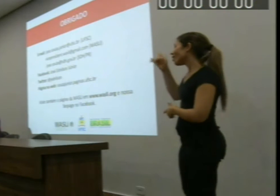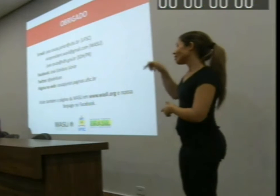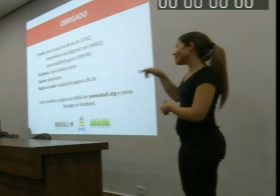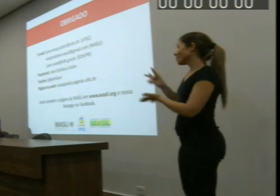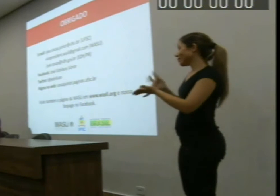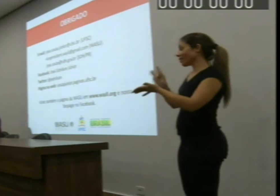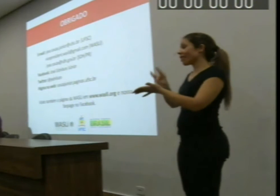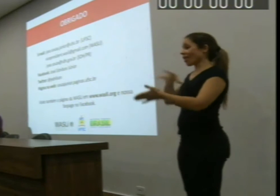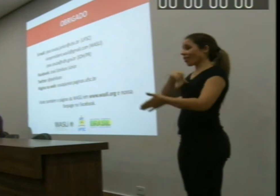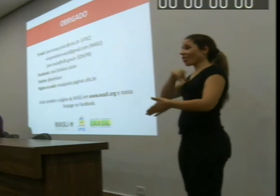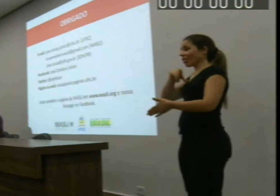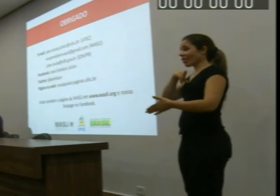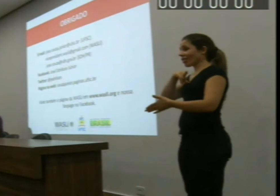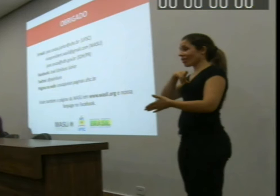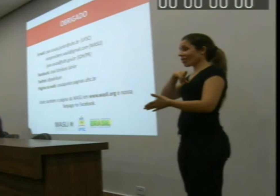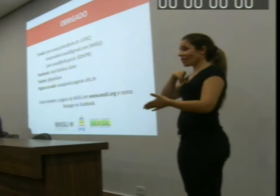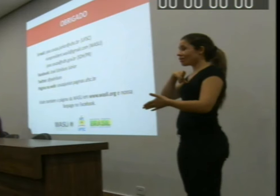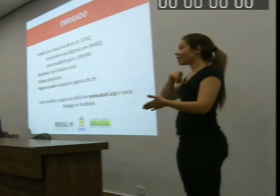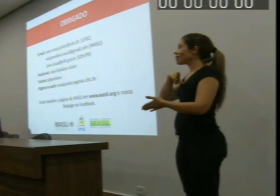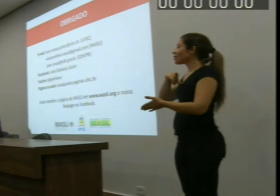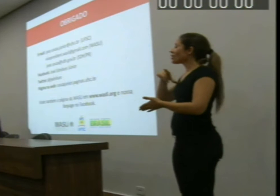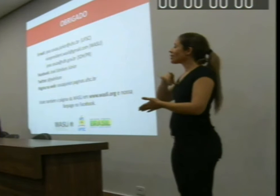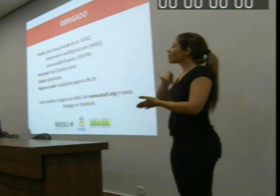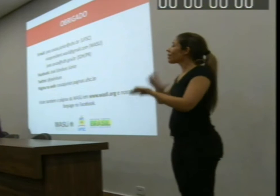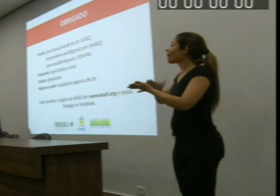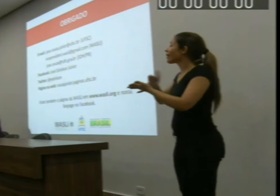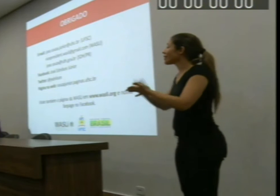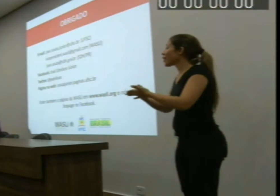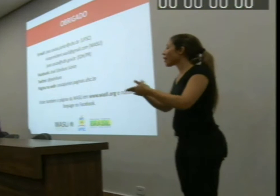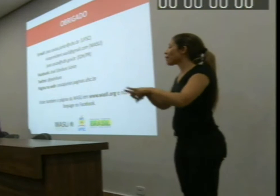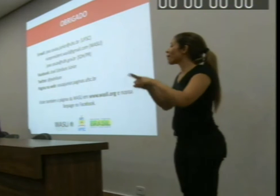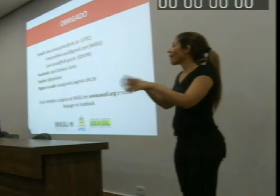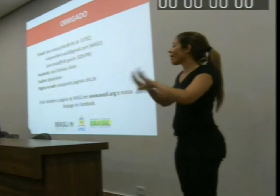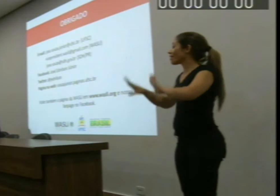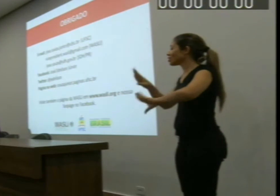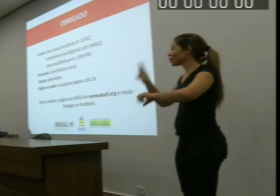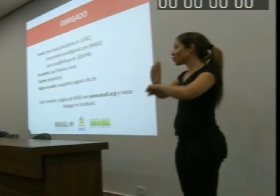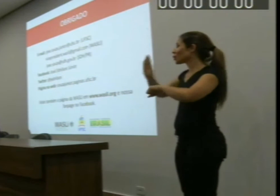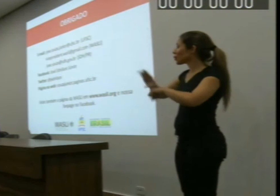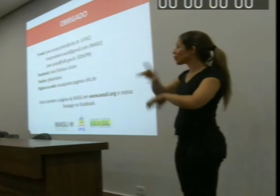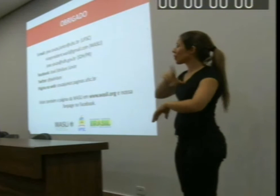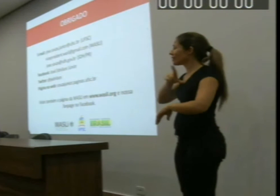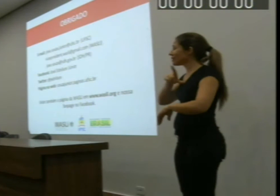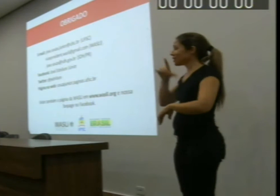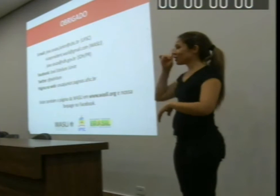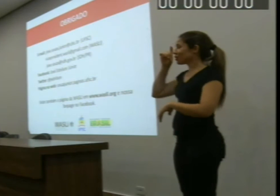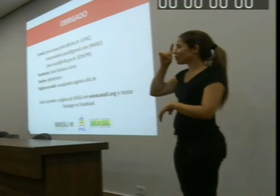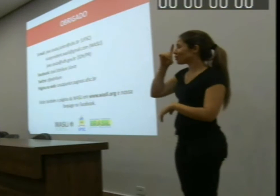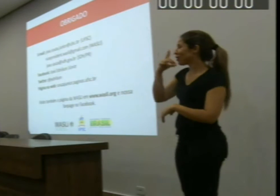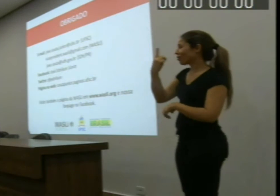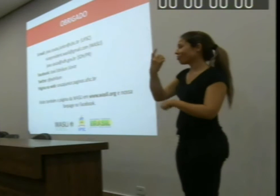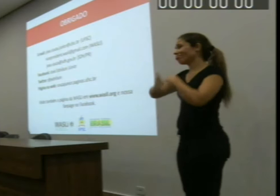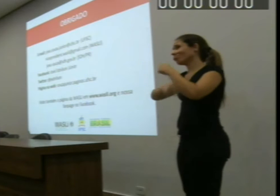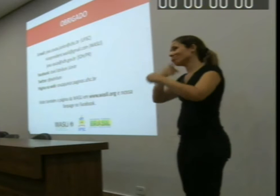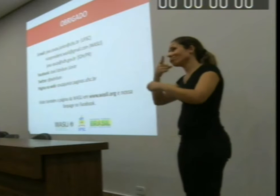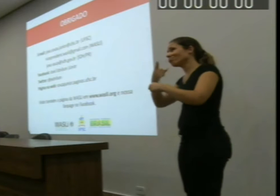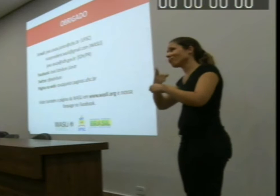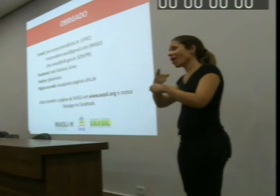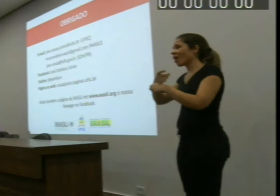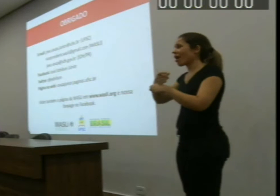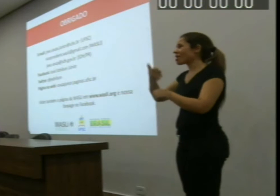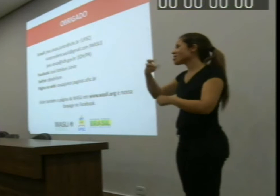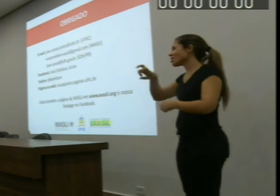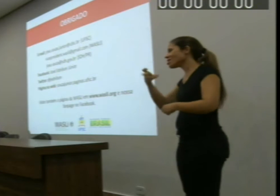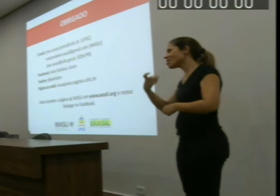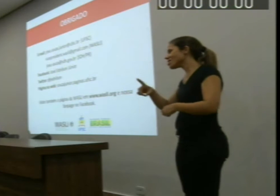Inter só que o curso às vezes é uma vez por ano 15 15 dias então a gente a gente aprende a gente vai atrás só que não